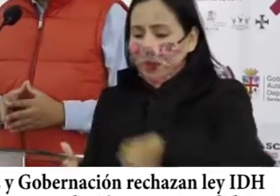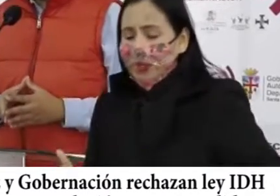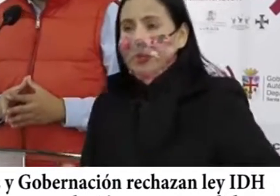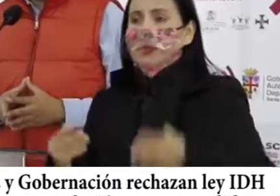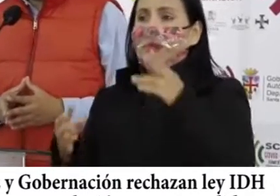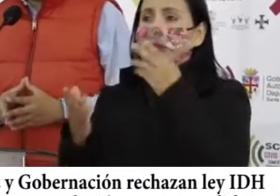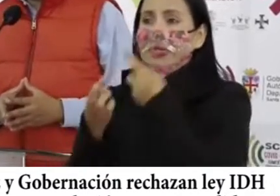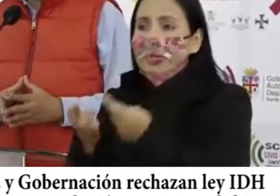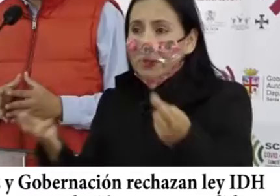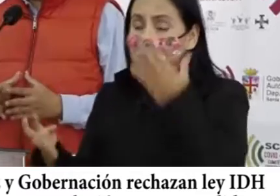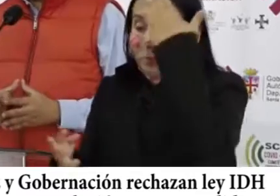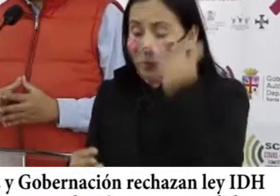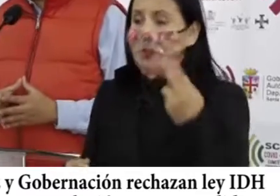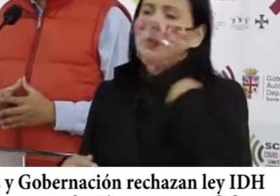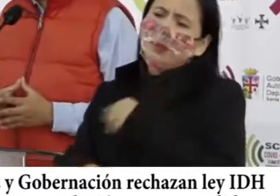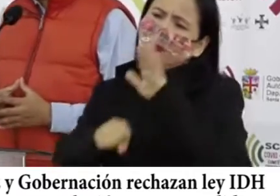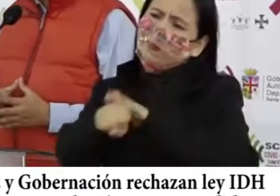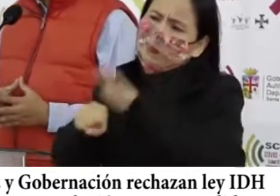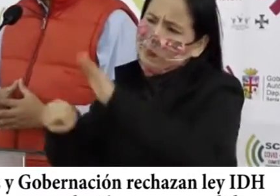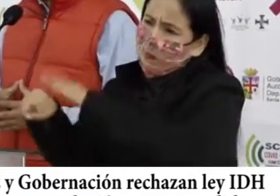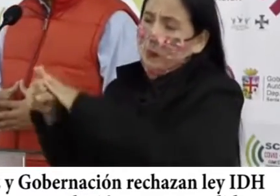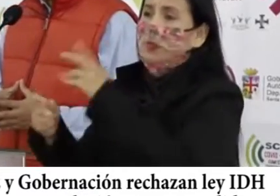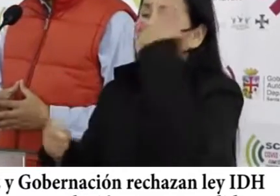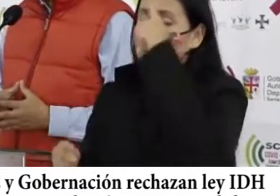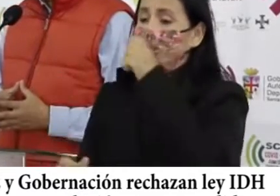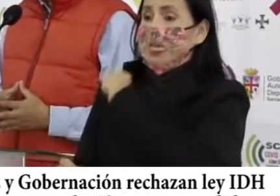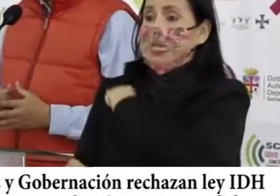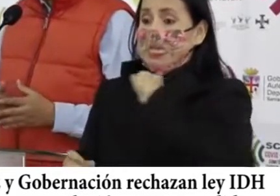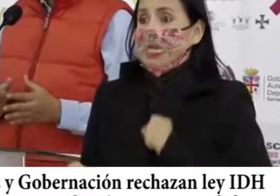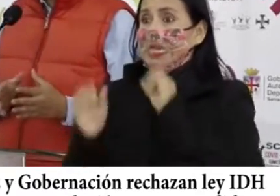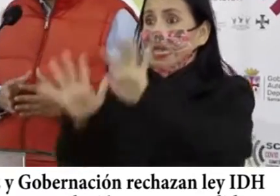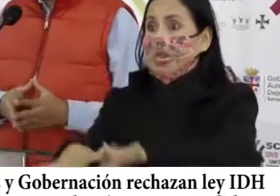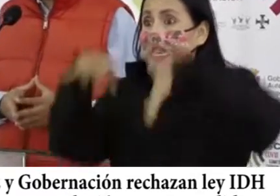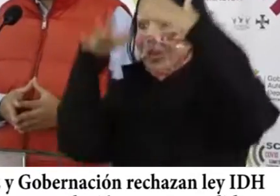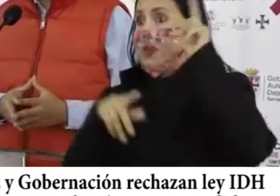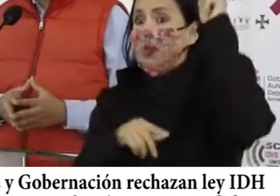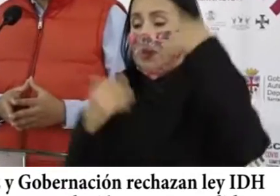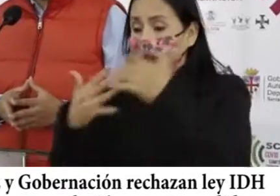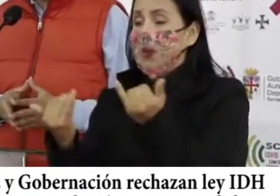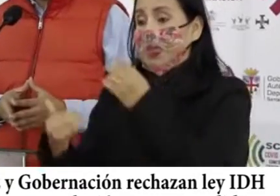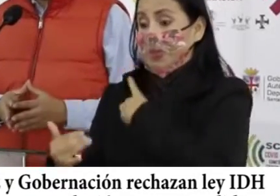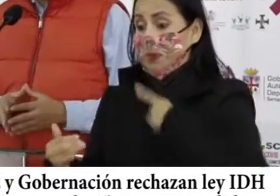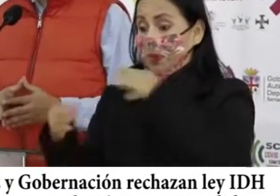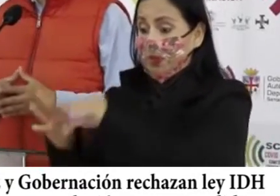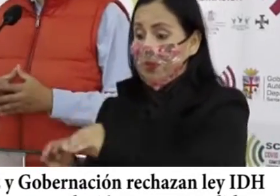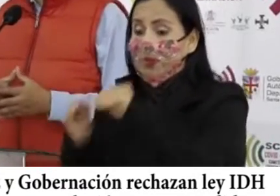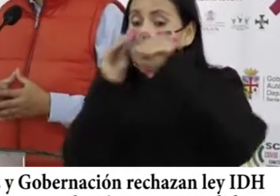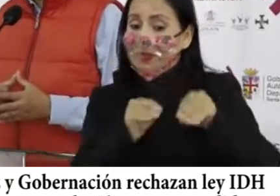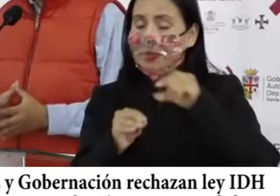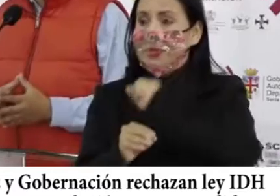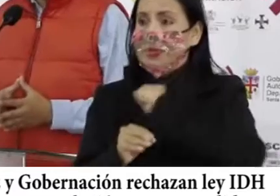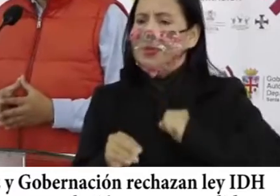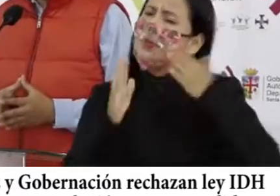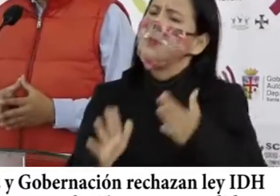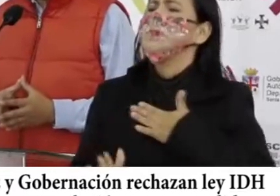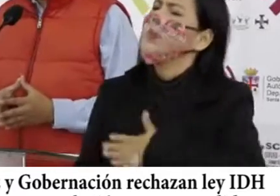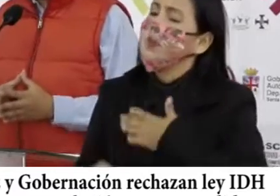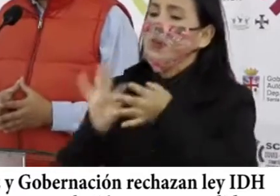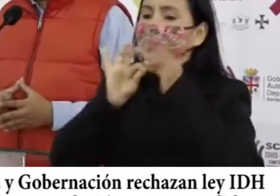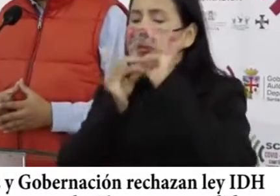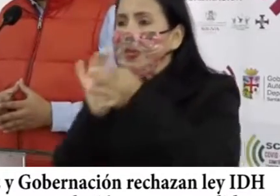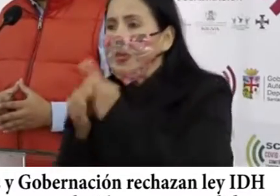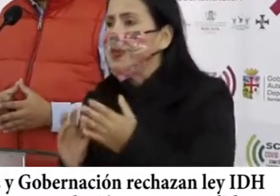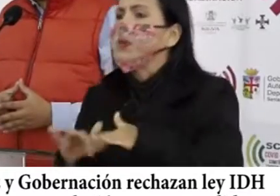gobernaciones. Por eso nuestro llamado ahora a la Cámara de Senadores, donde ha pasado esta ley, a corregir